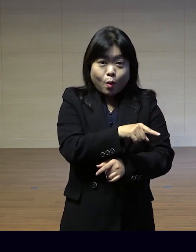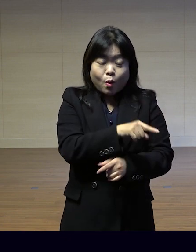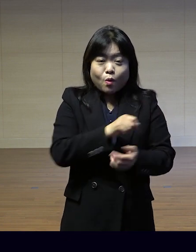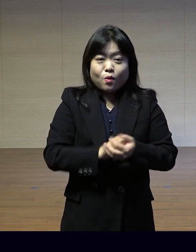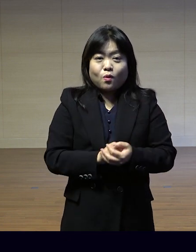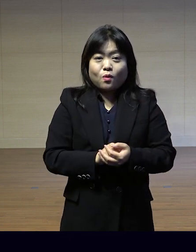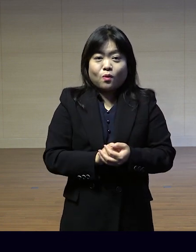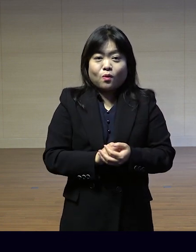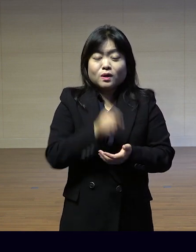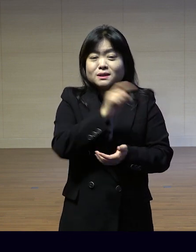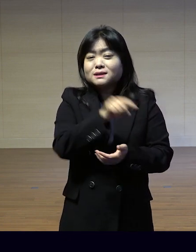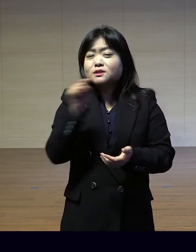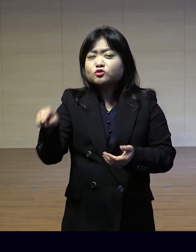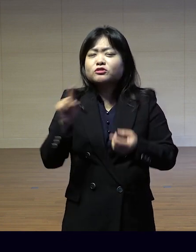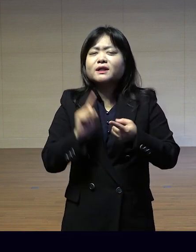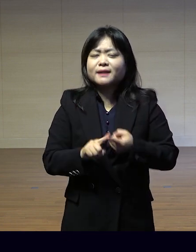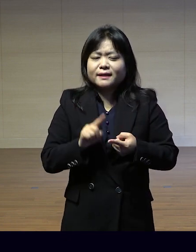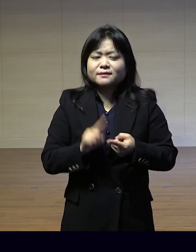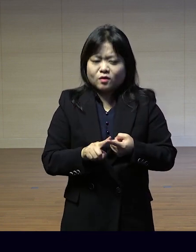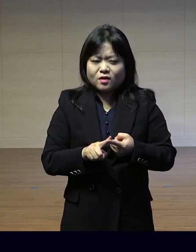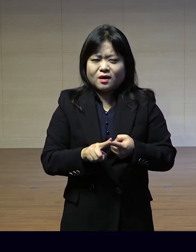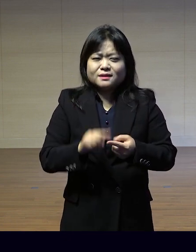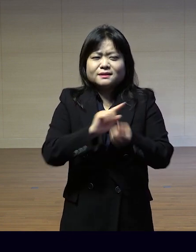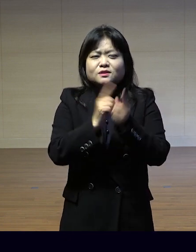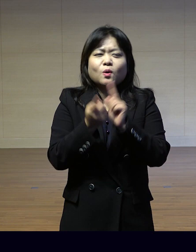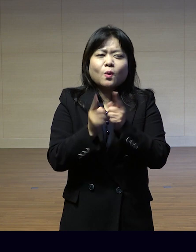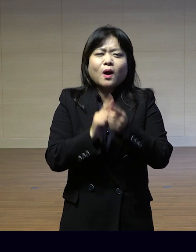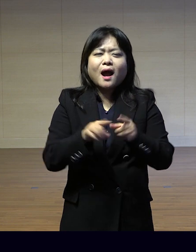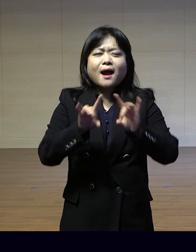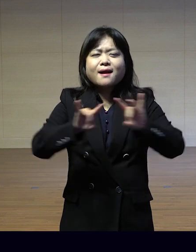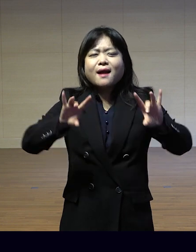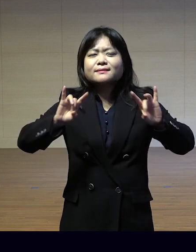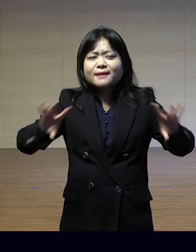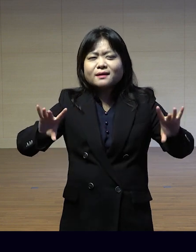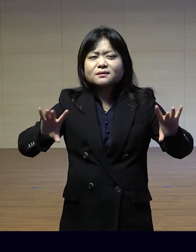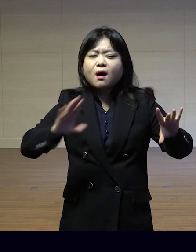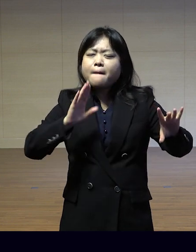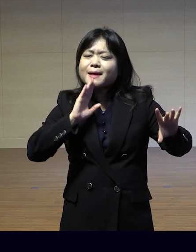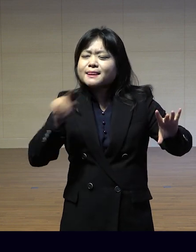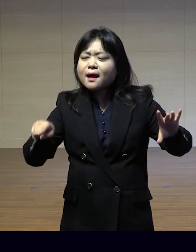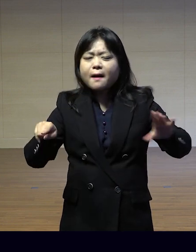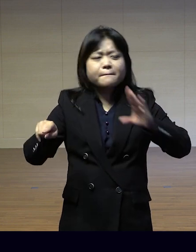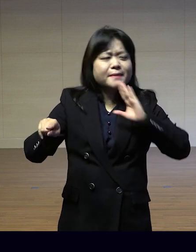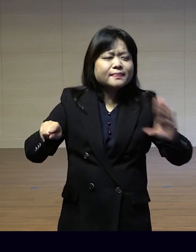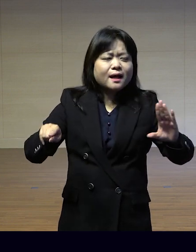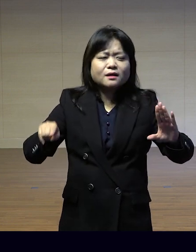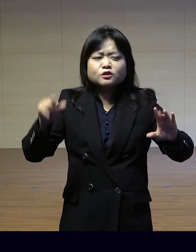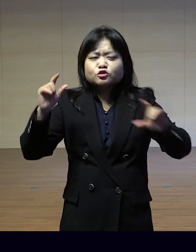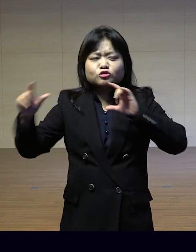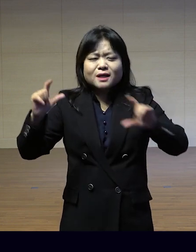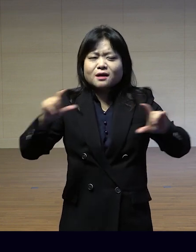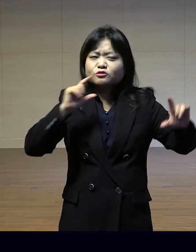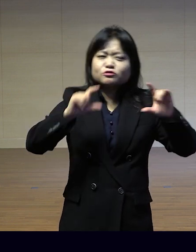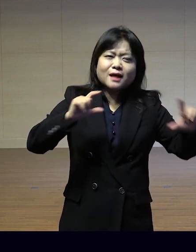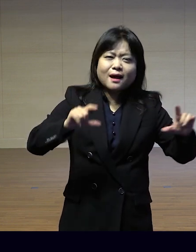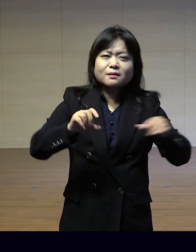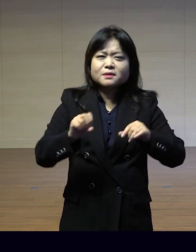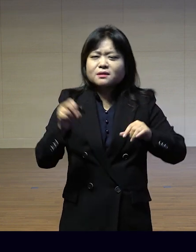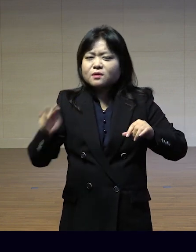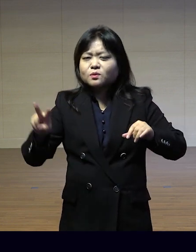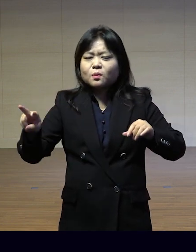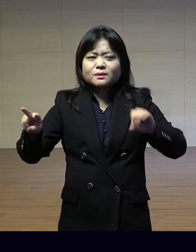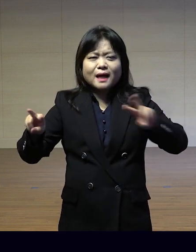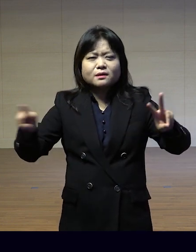겁니다. 그 주장들이 서로 각자는 서로 옳음을 주장을 하죠. 그러면 여도 야를